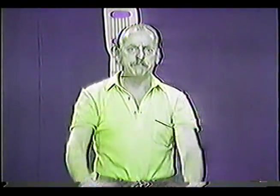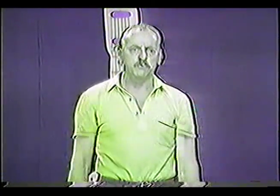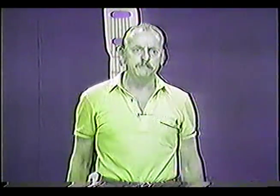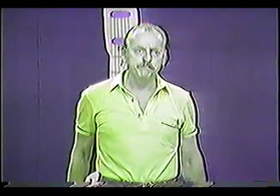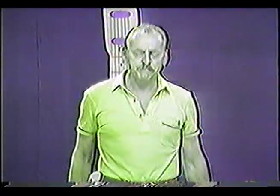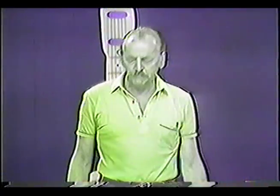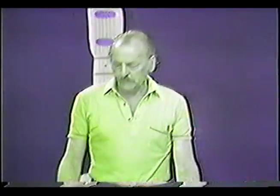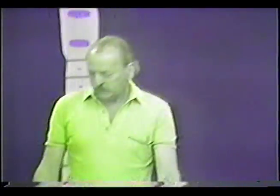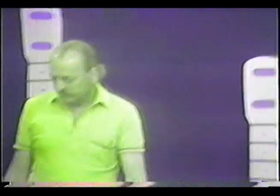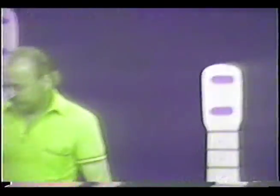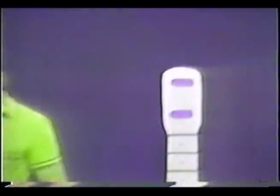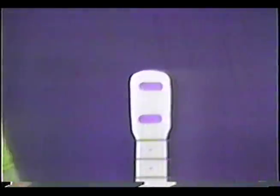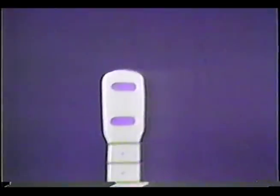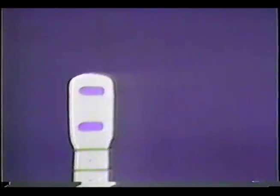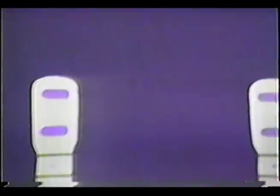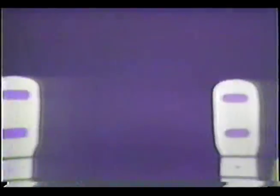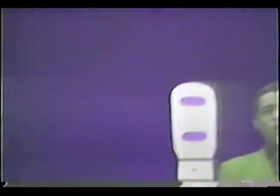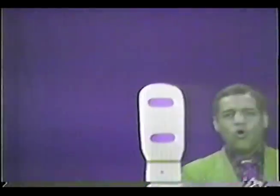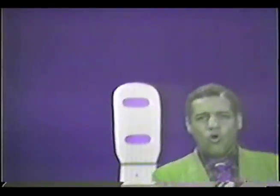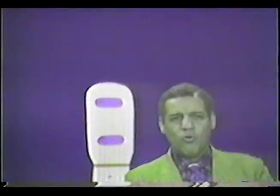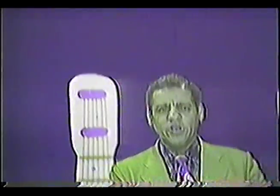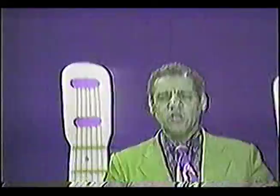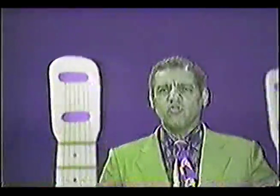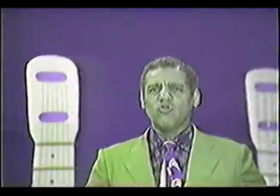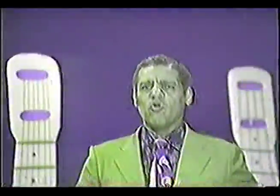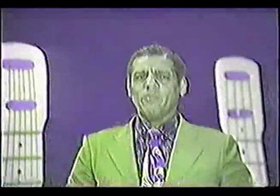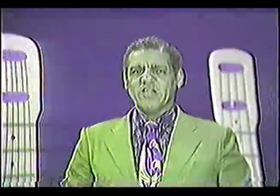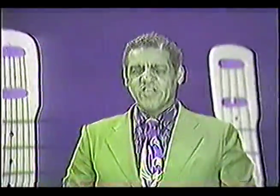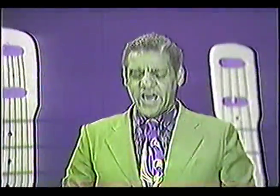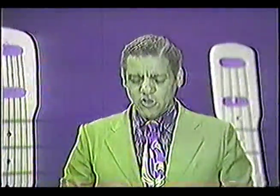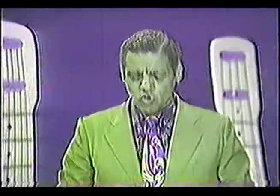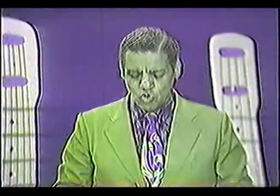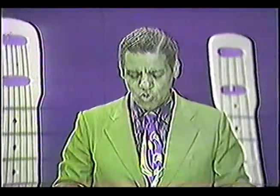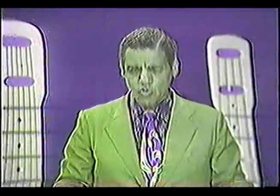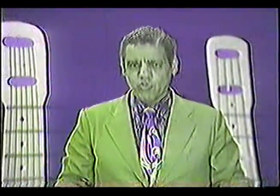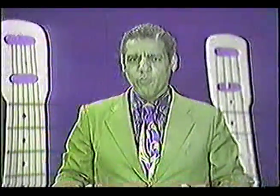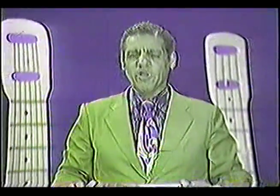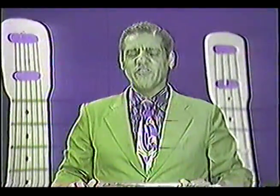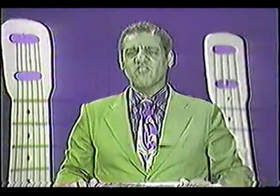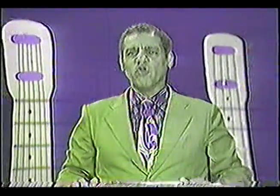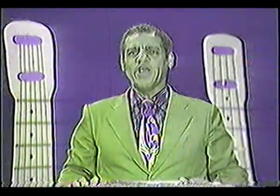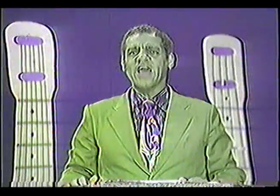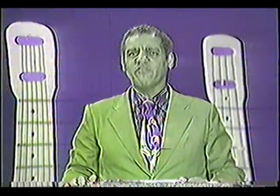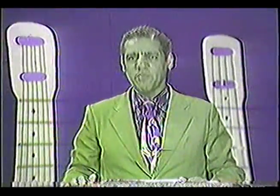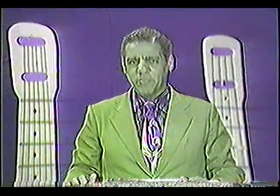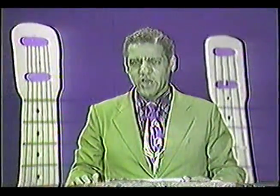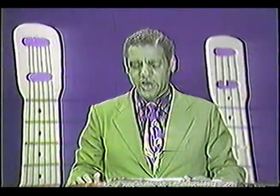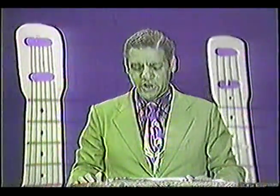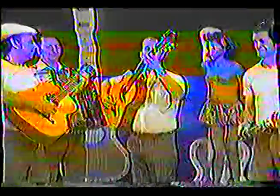presépio. Tivemos assim o bonito comentário do professor Erwin Piller.